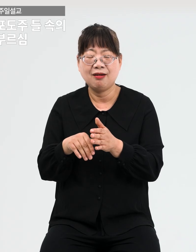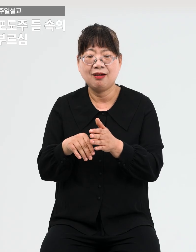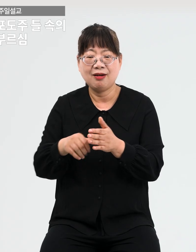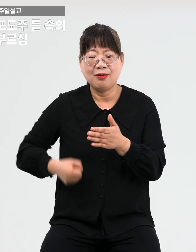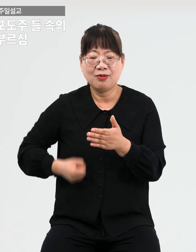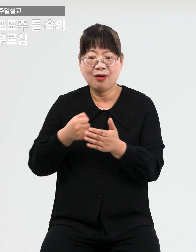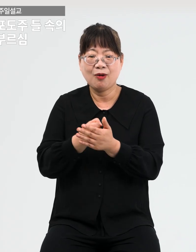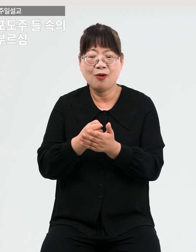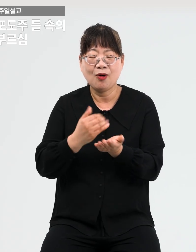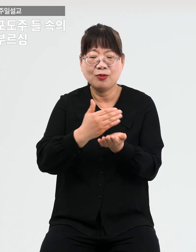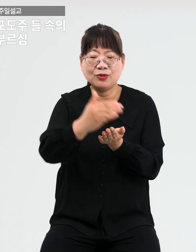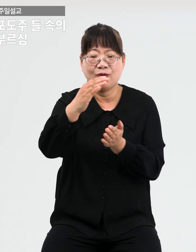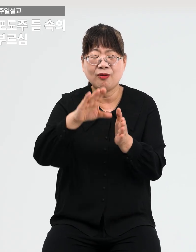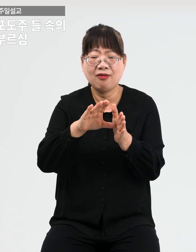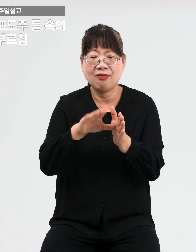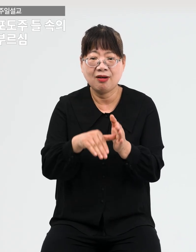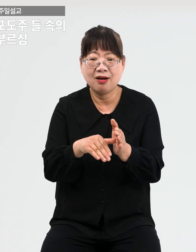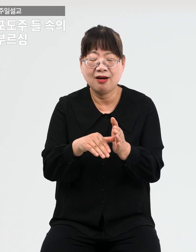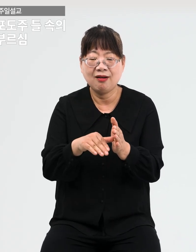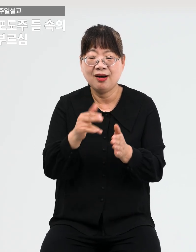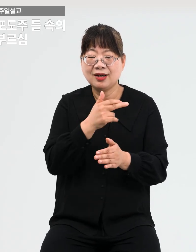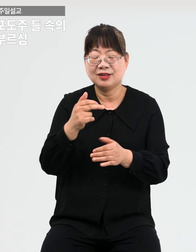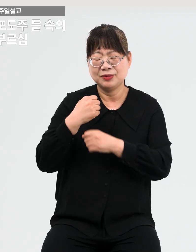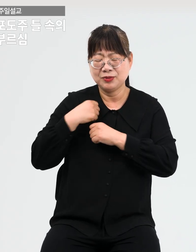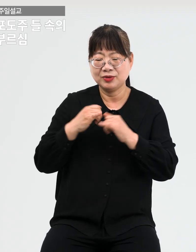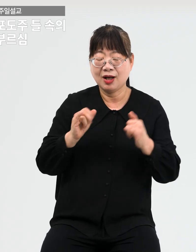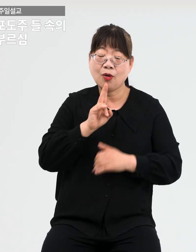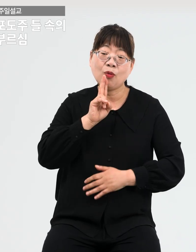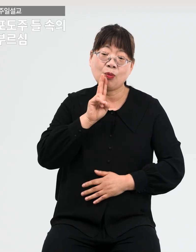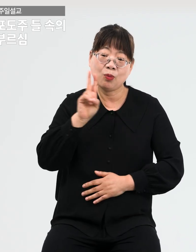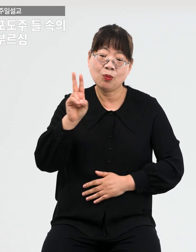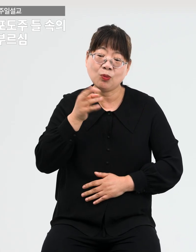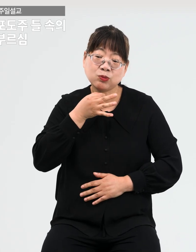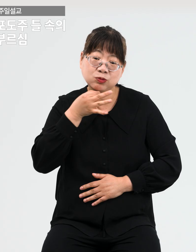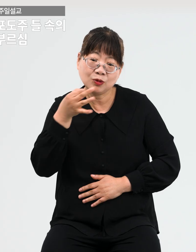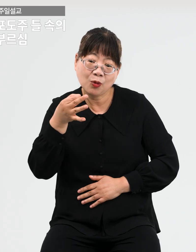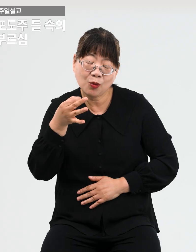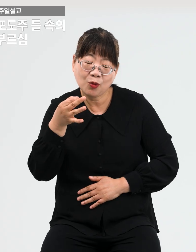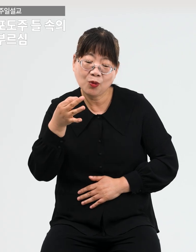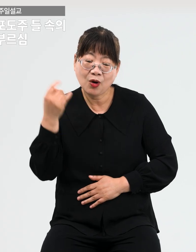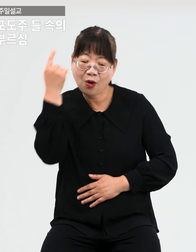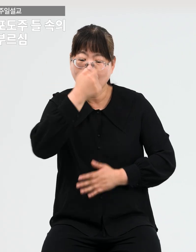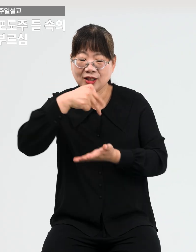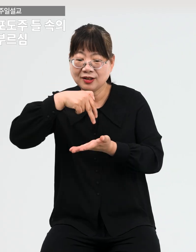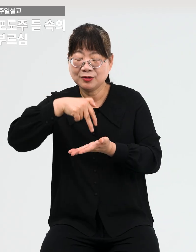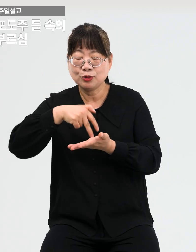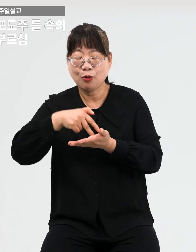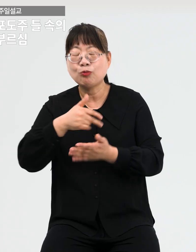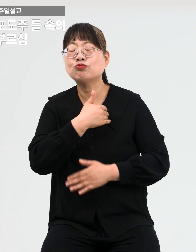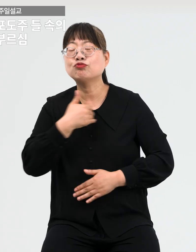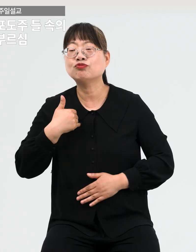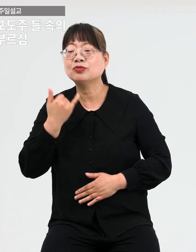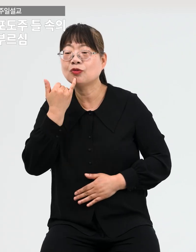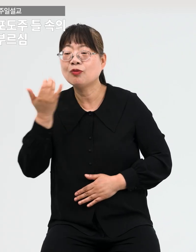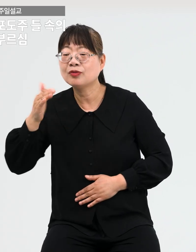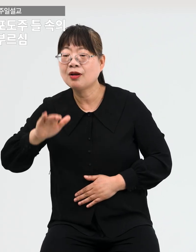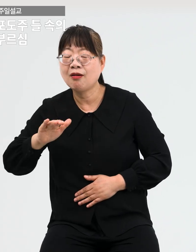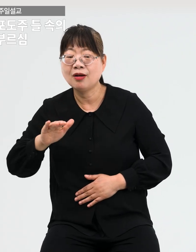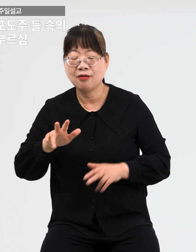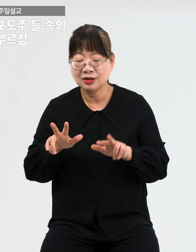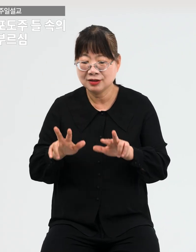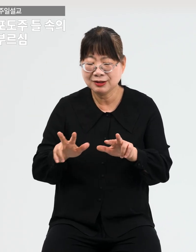용맹스럽게 물리치고 있을 때 큰 용사여. 그러면 체면이라도 서는데 누가